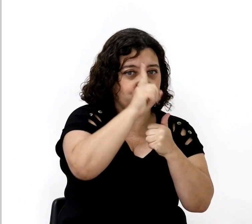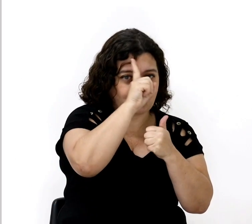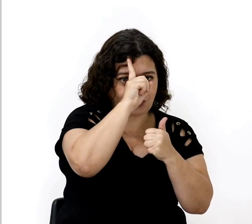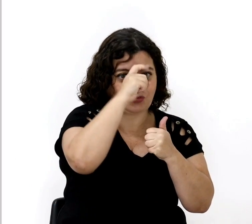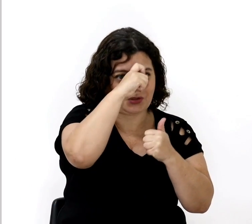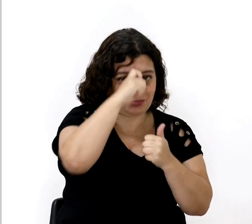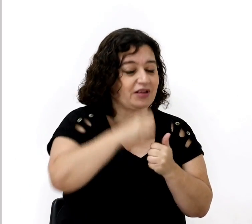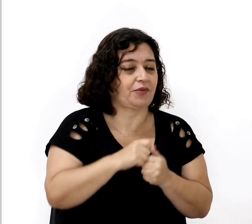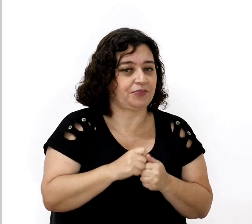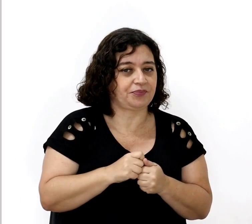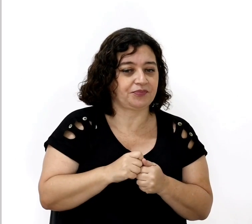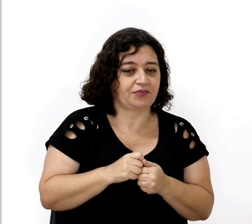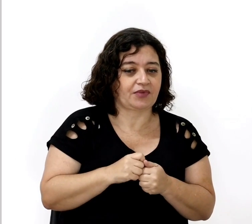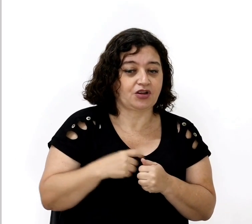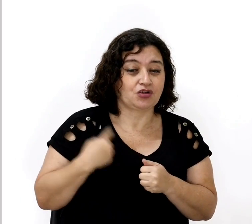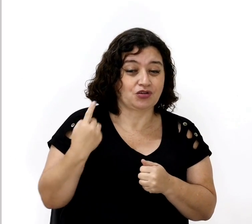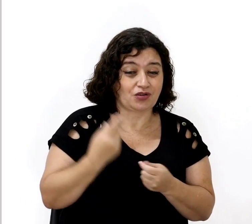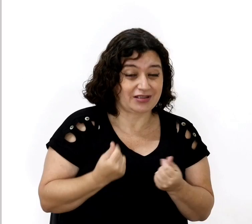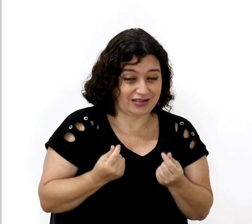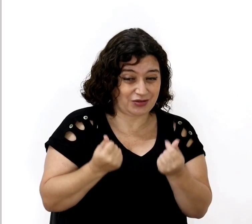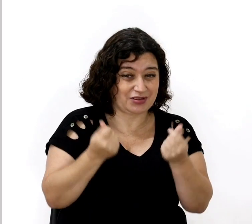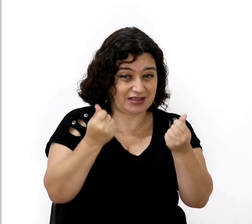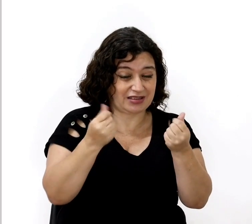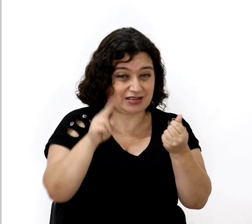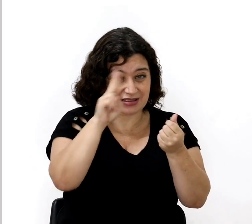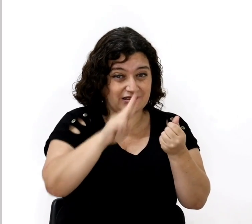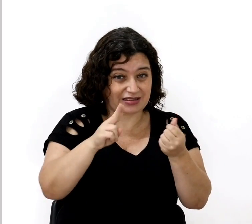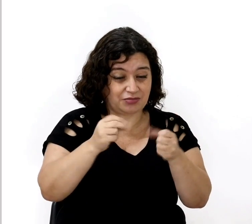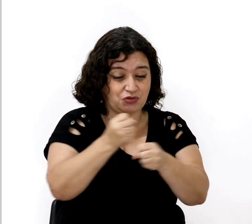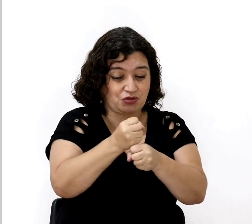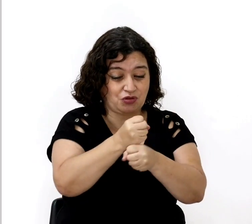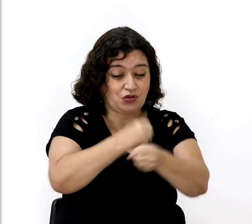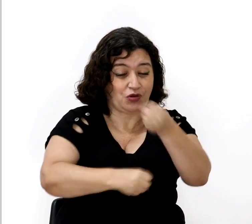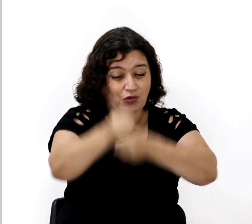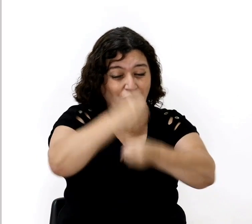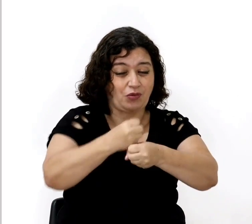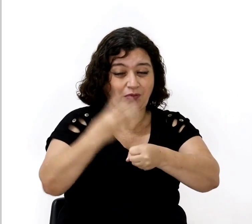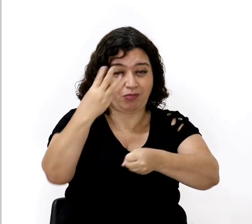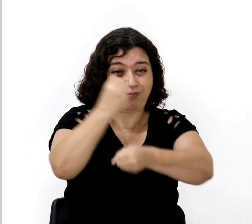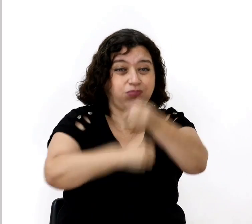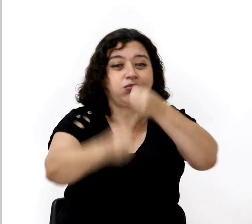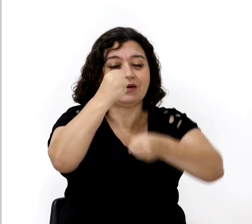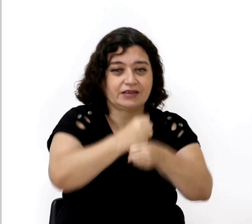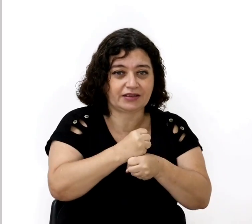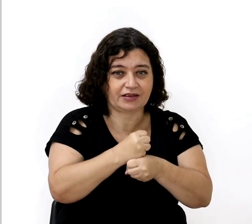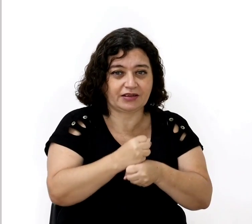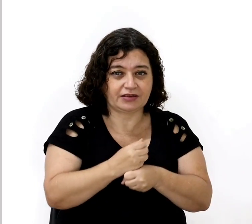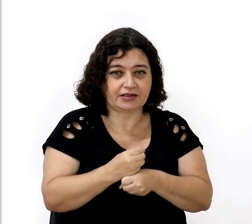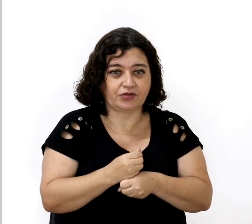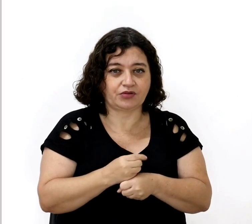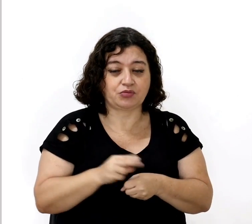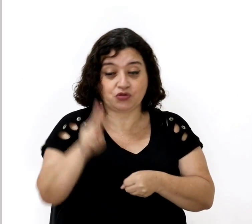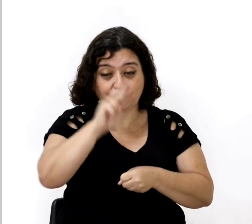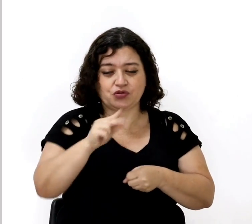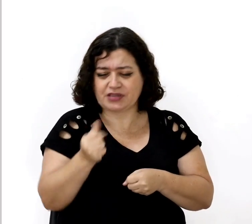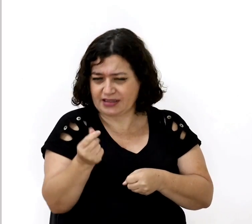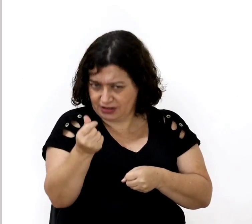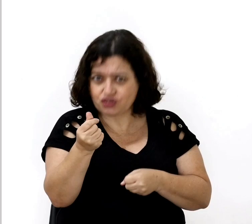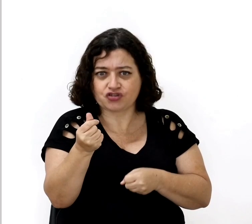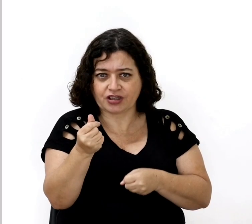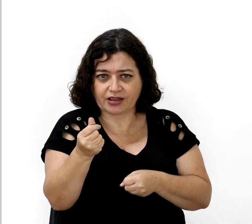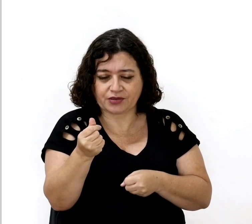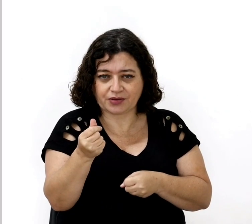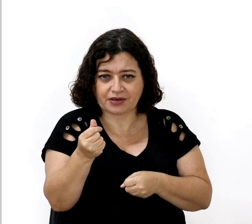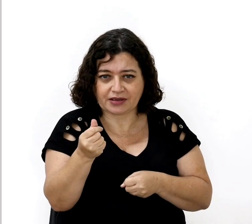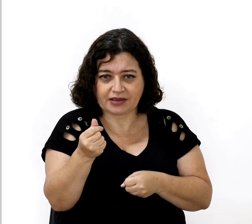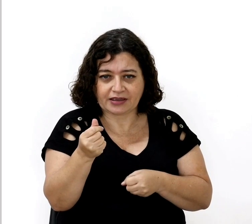E aí falou assim, vamos fazer o seguinte, quanto que nós gastamos com o Dia das Mães no ano retrasado? Gastamos tantos mil, então nós vamos pegar tantos mil e